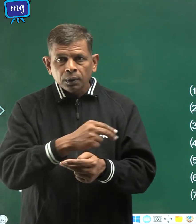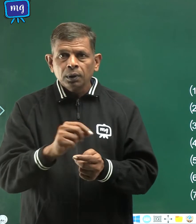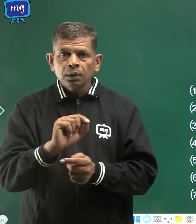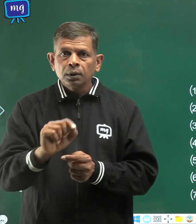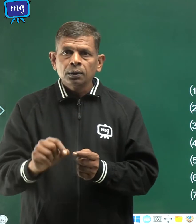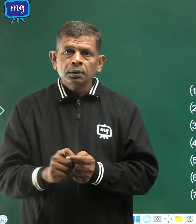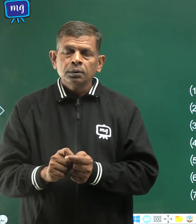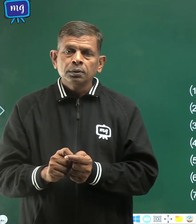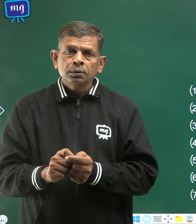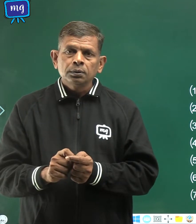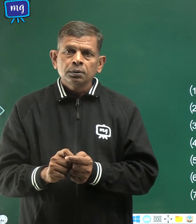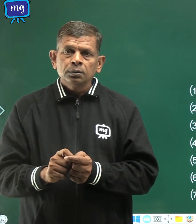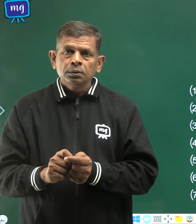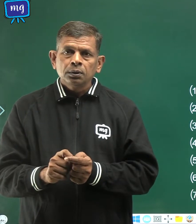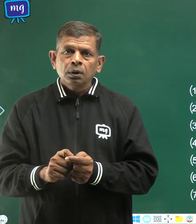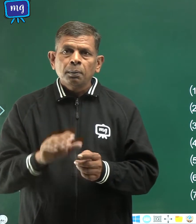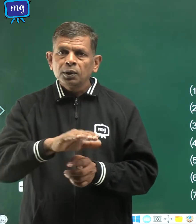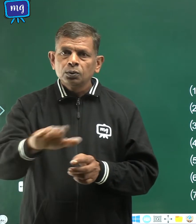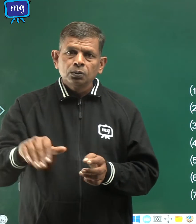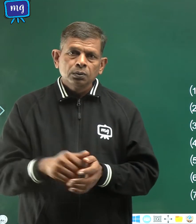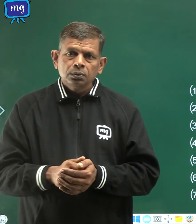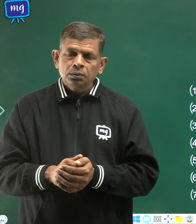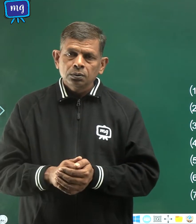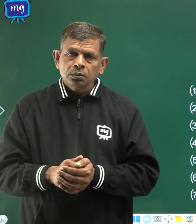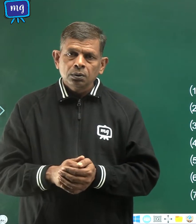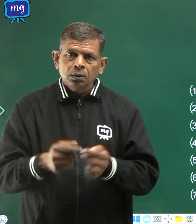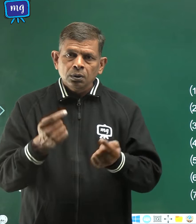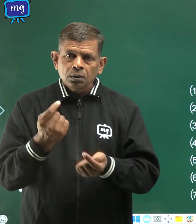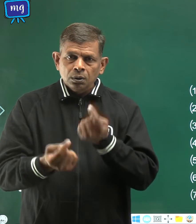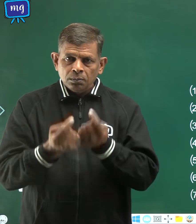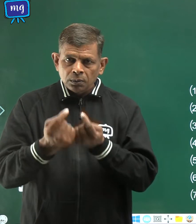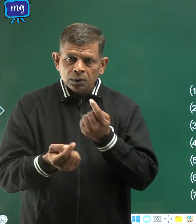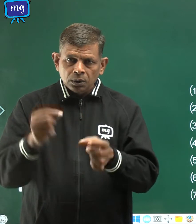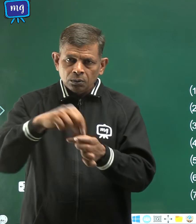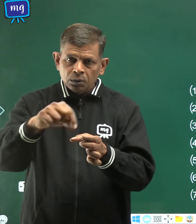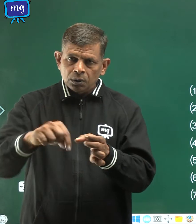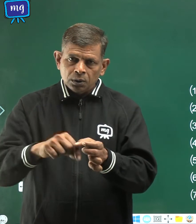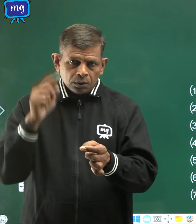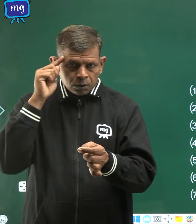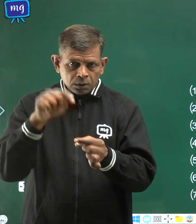बच्चों, फसल उगाने के लिए